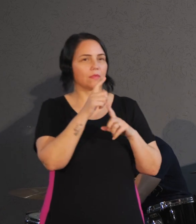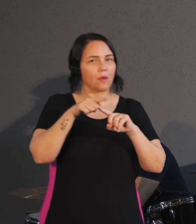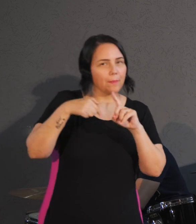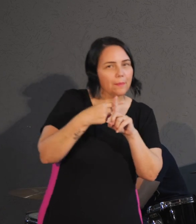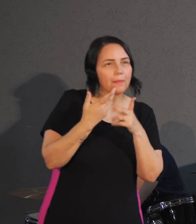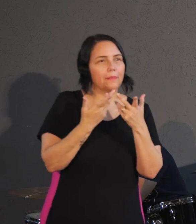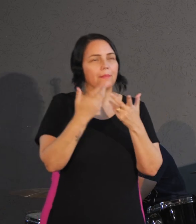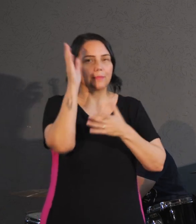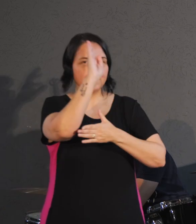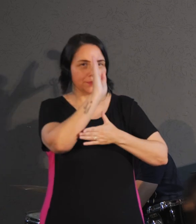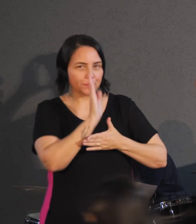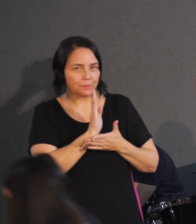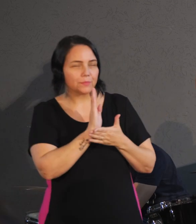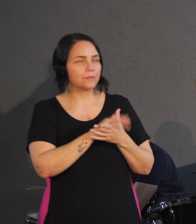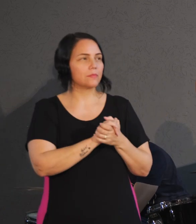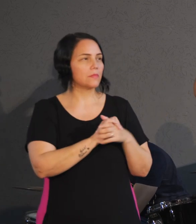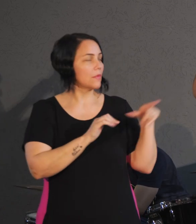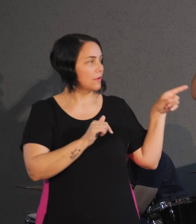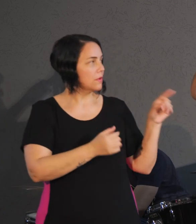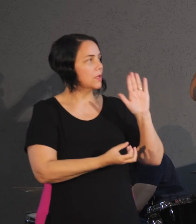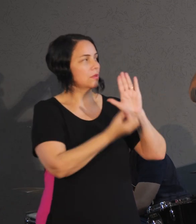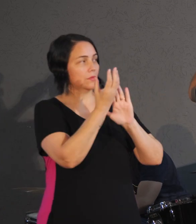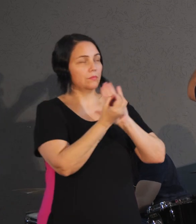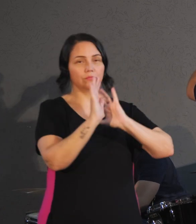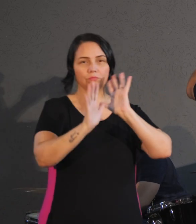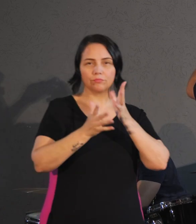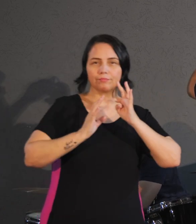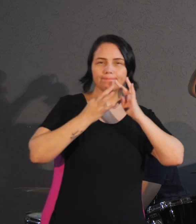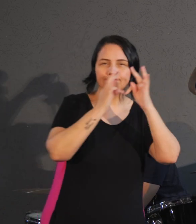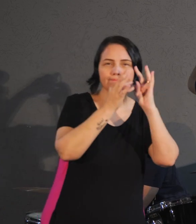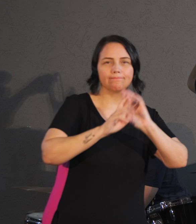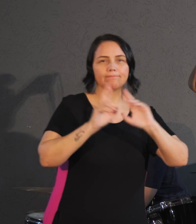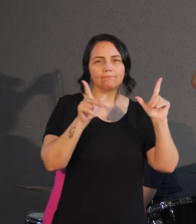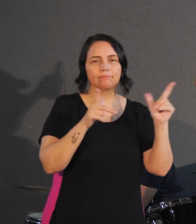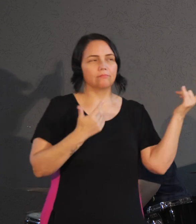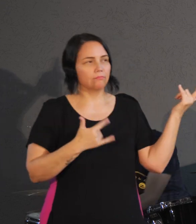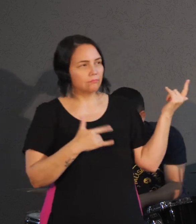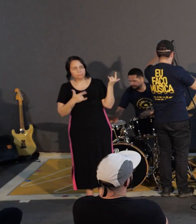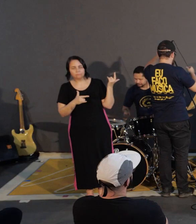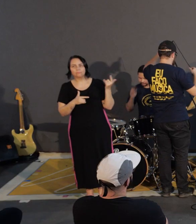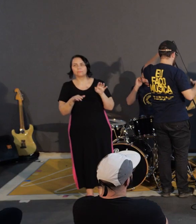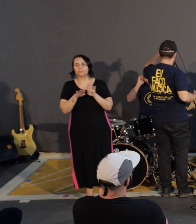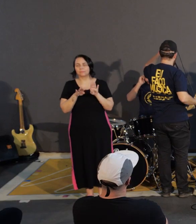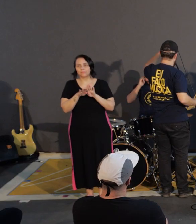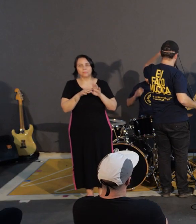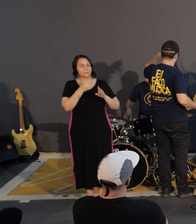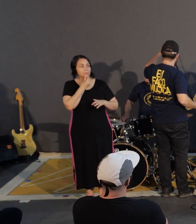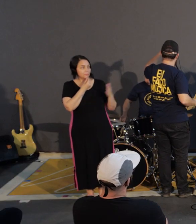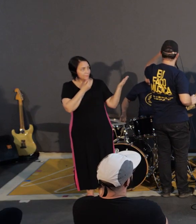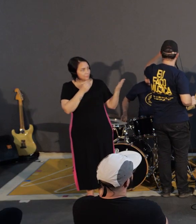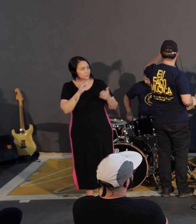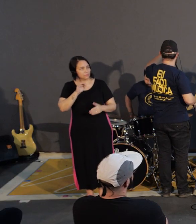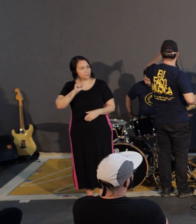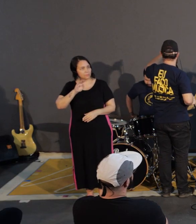música brasileira, né? E aqui a gente já tem algumas técnicas diferentes de contrabaixo, de guitarra, então o Fábio já é um aluno que